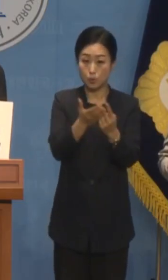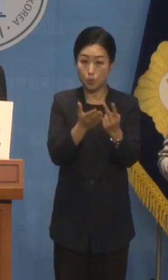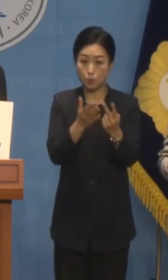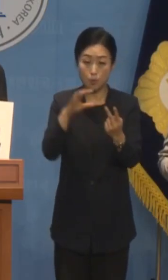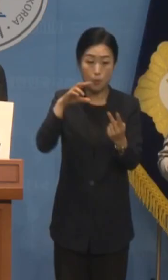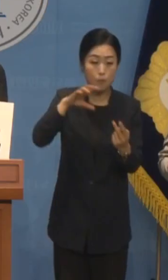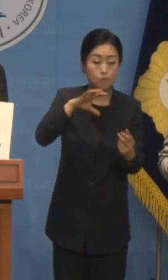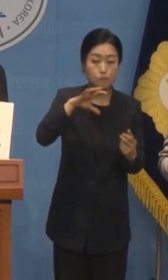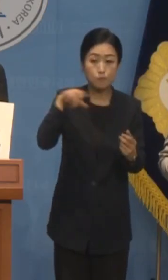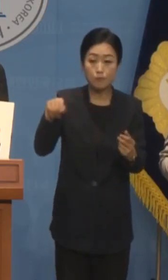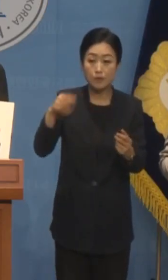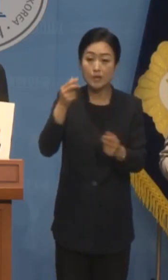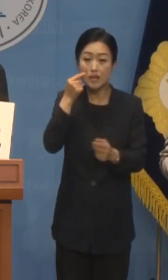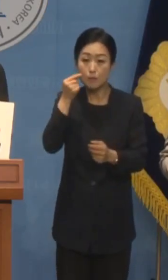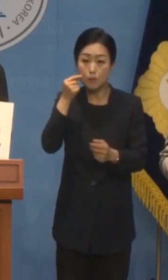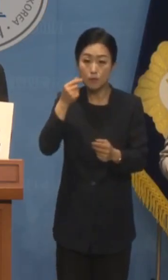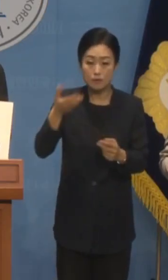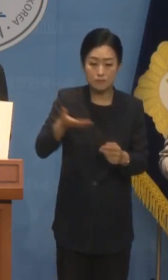있습니다.